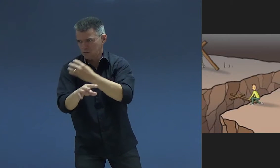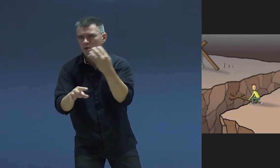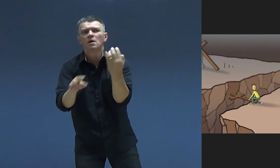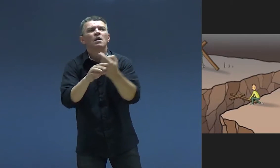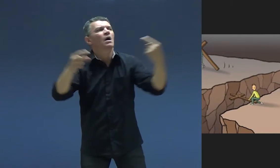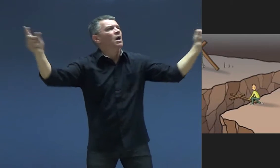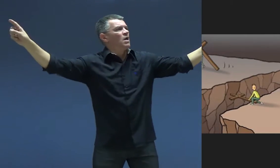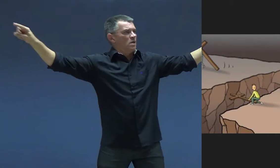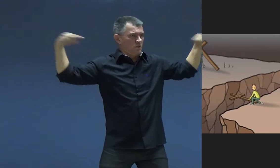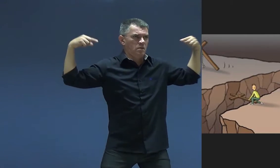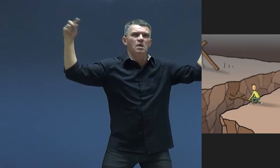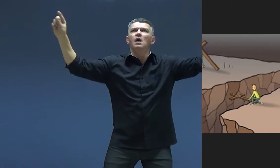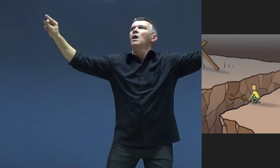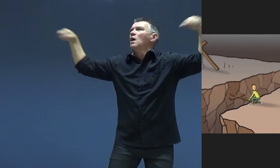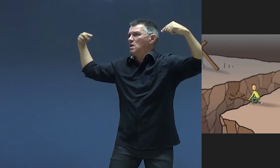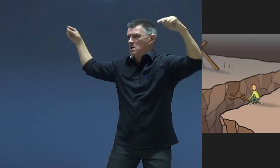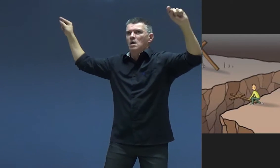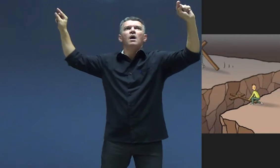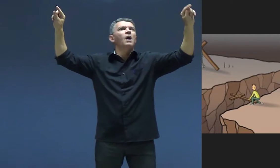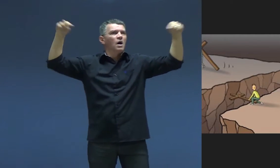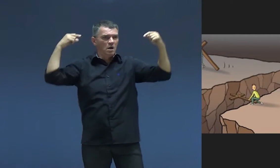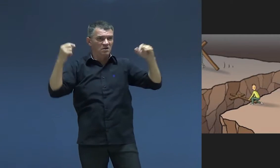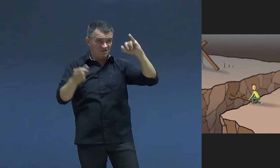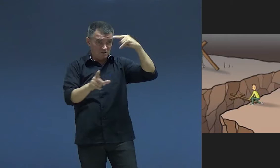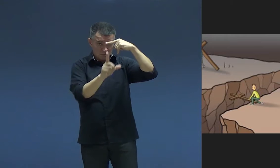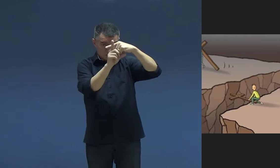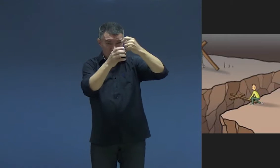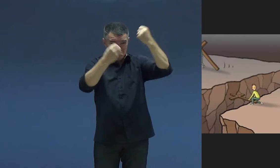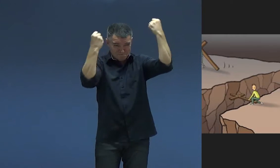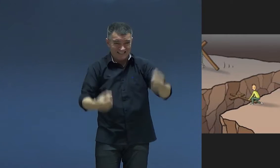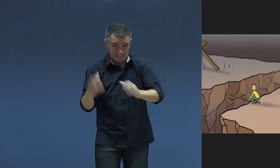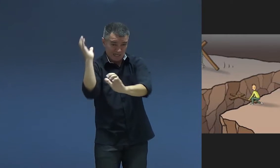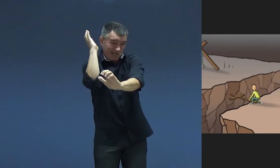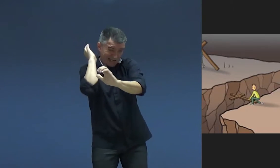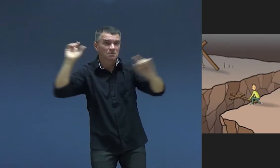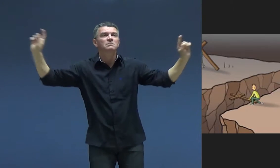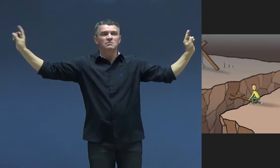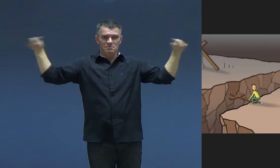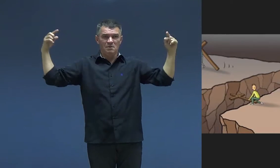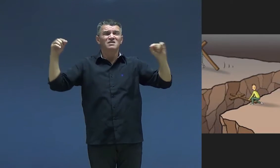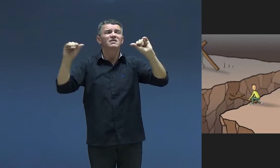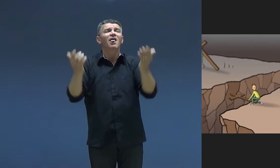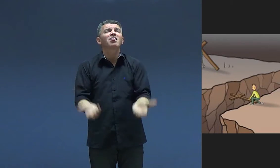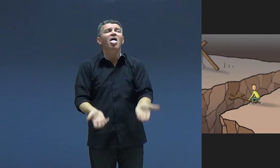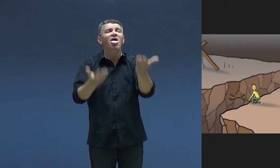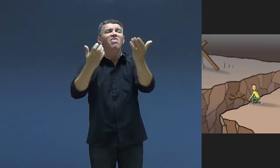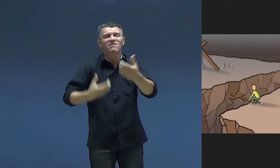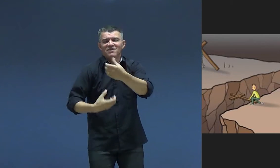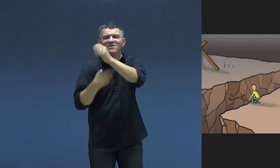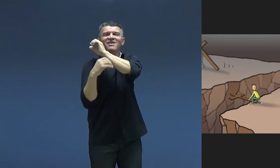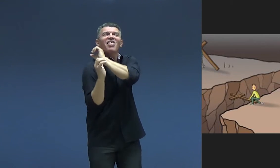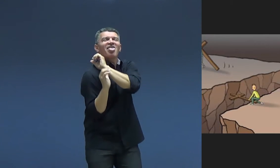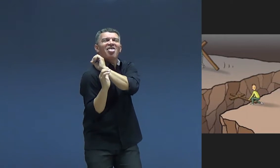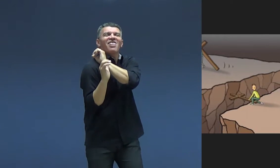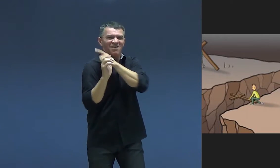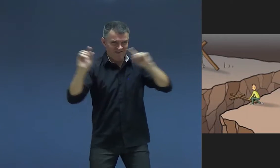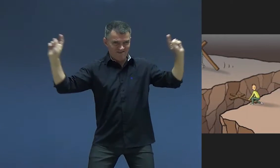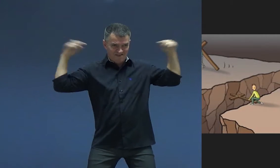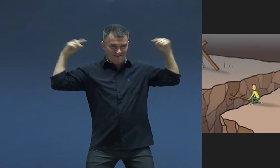era o peso ali? A cruz é pesada, né? São as acusações, as provocações, né? Se ficar muito leve, muito